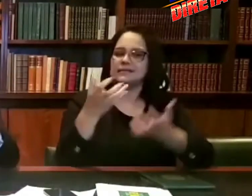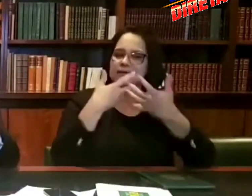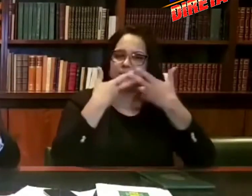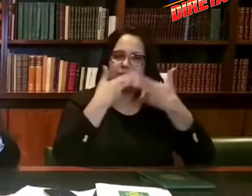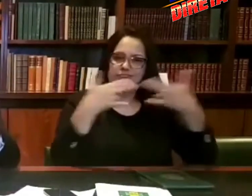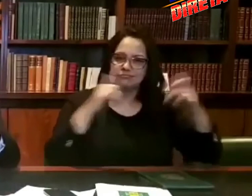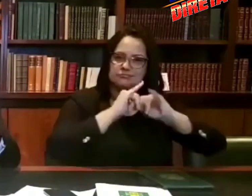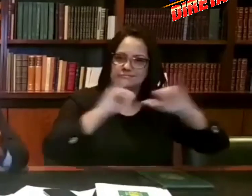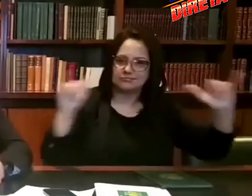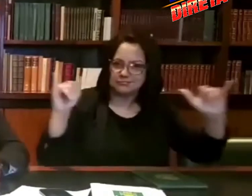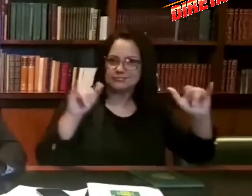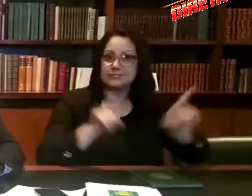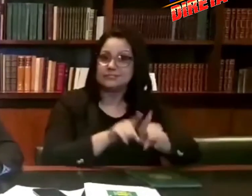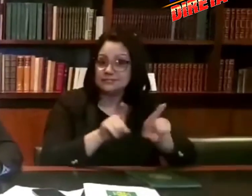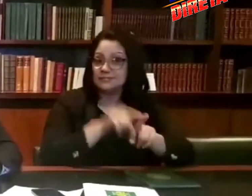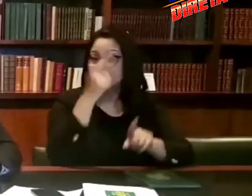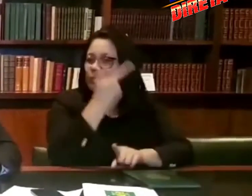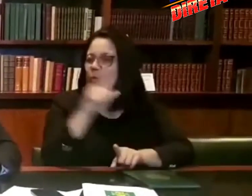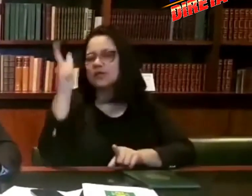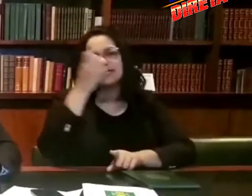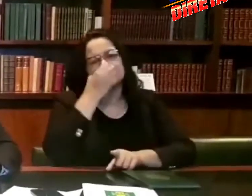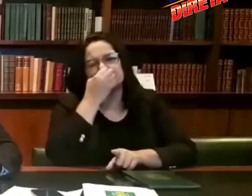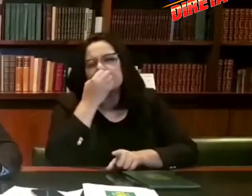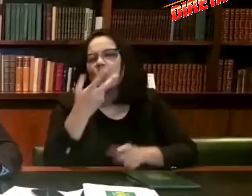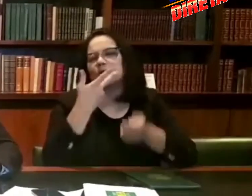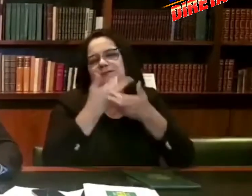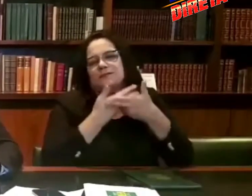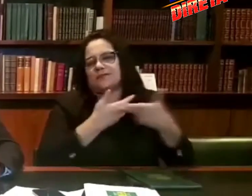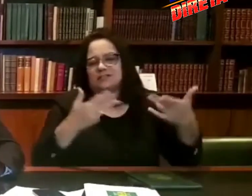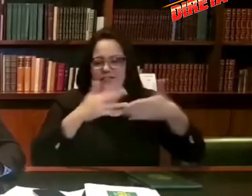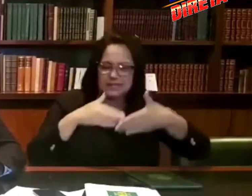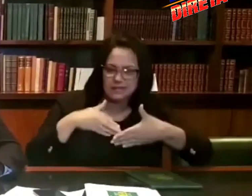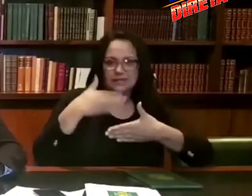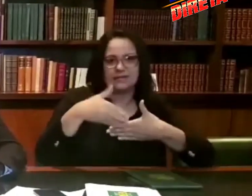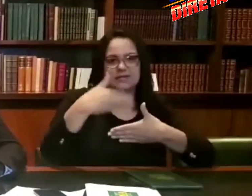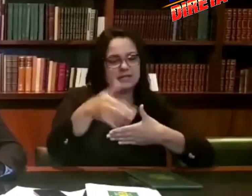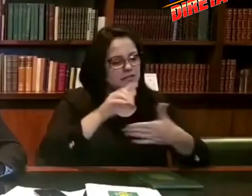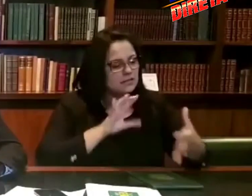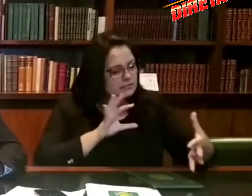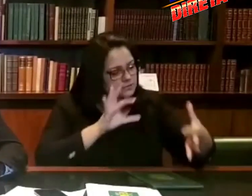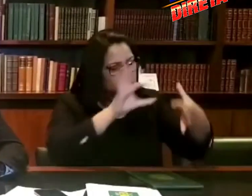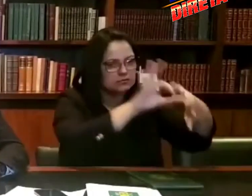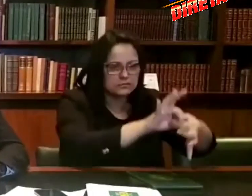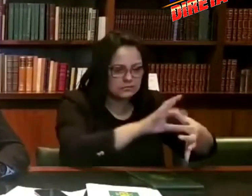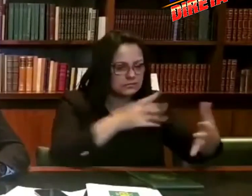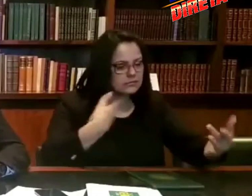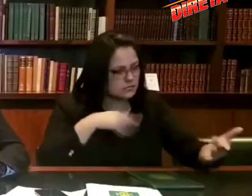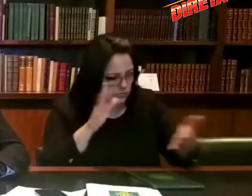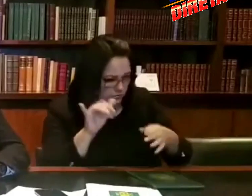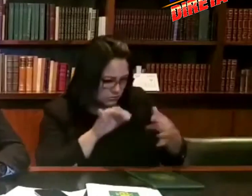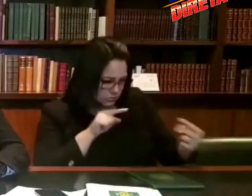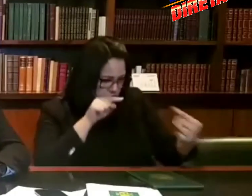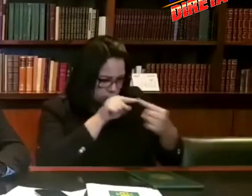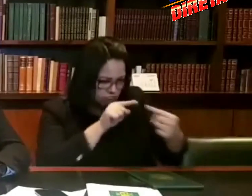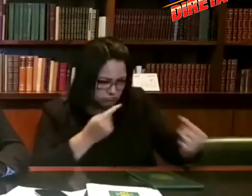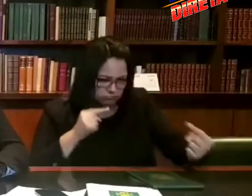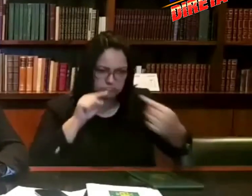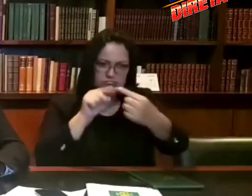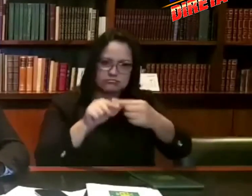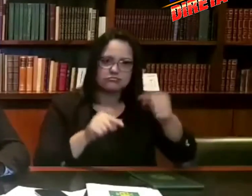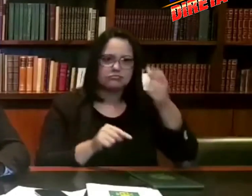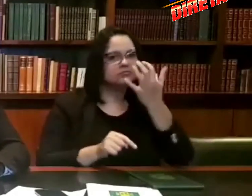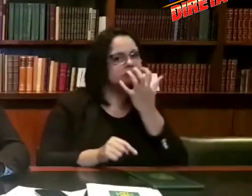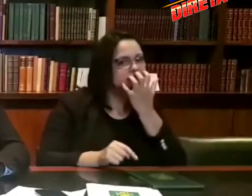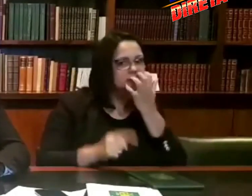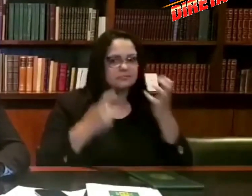população. E com toda certeza, outras boas notícias terão, né? Nós nos acertando, pode ter certeza que a gente vai se acertar cada vez